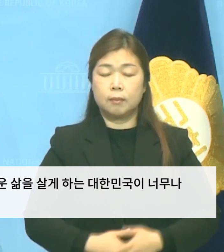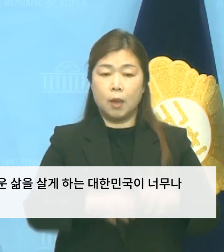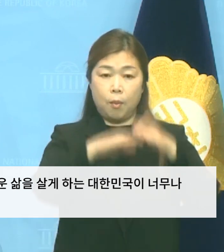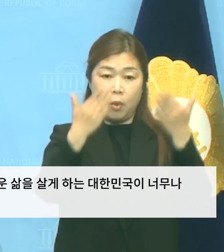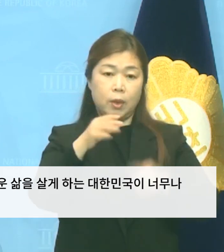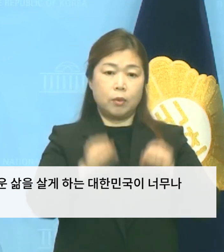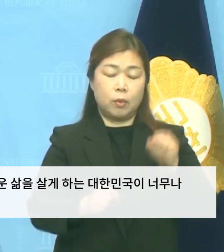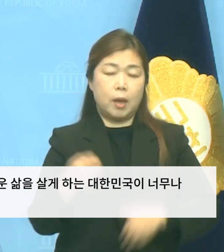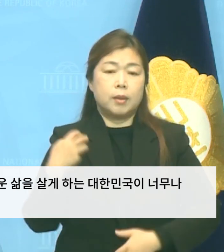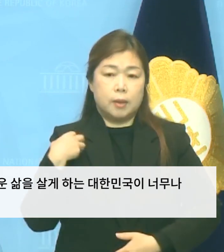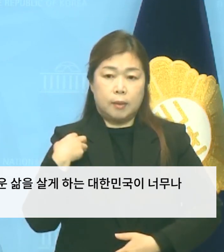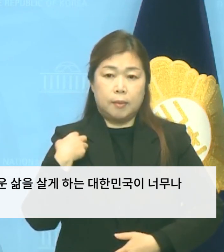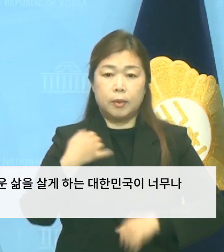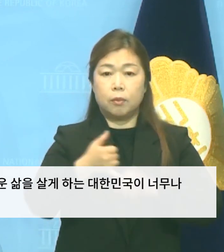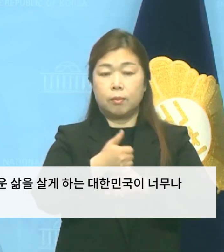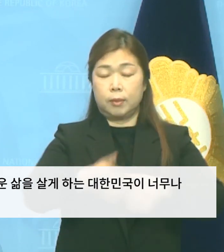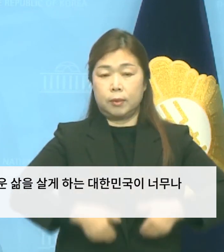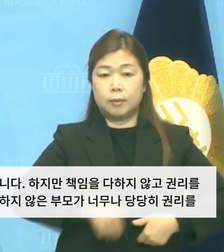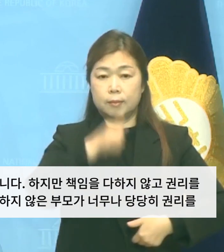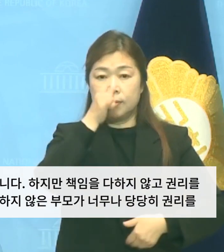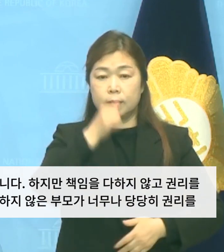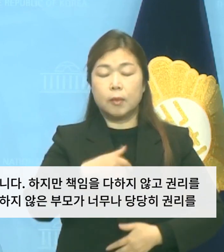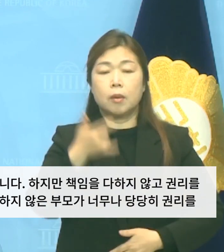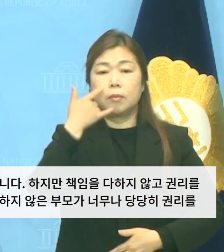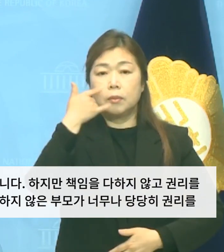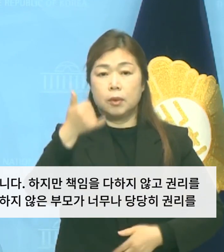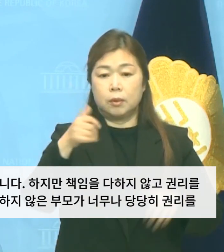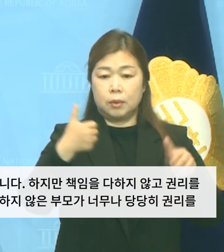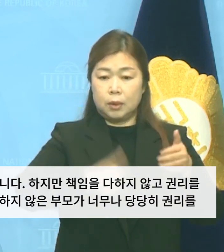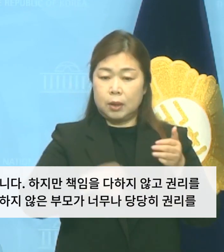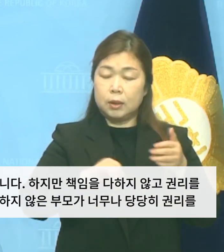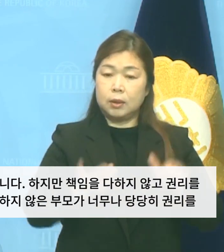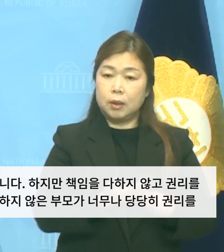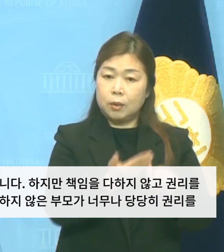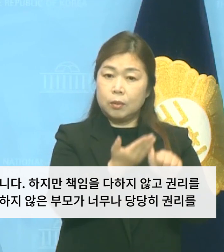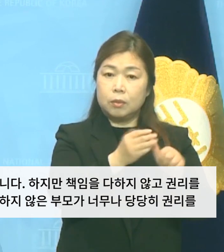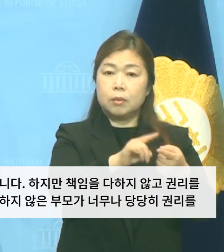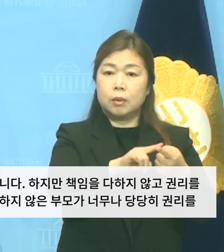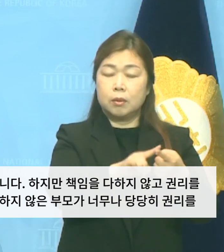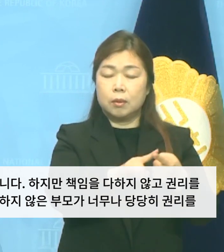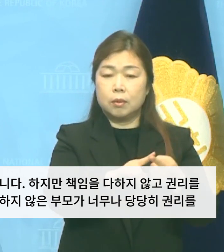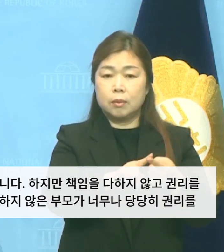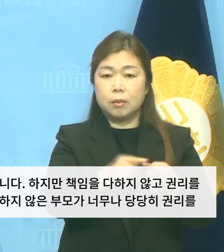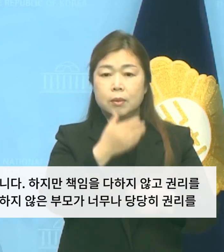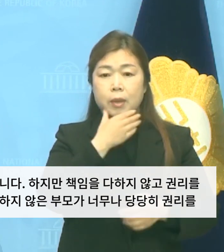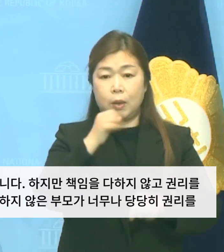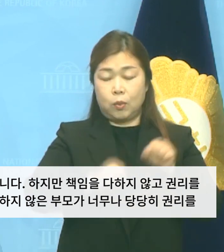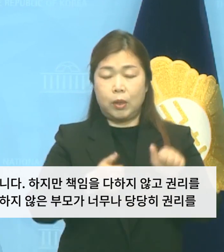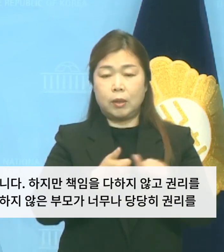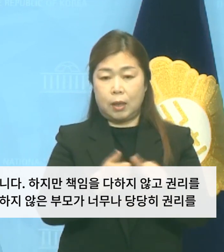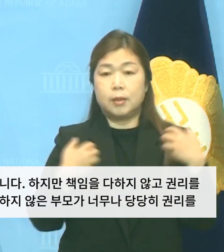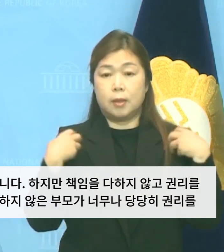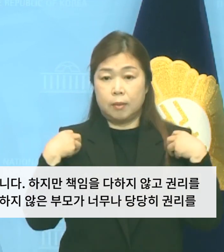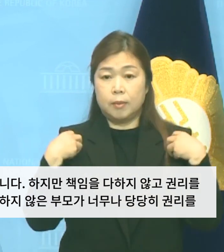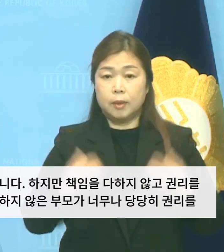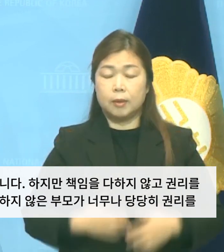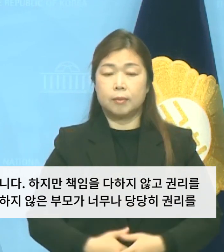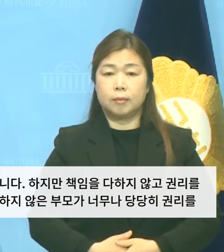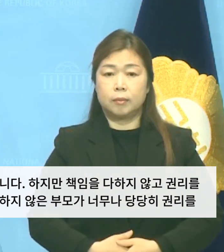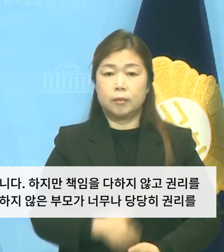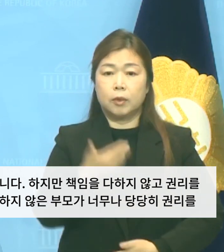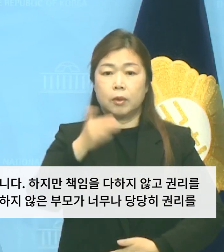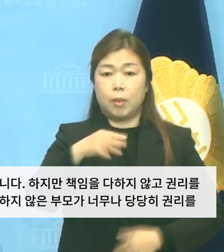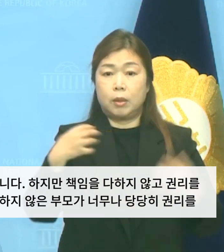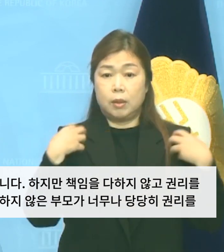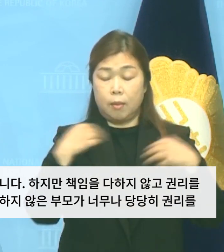모든 행동에는 책임이 따릅니다. 부모가 자식을 양육하는 것이 바로 행동에 따른 책임입니다.